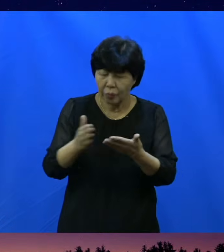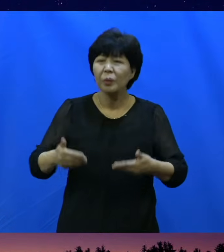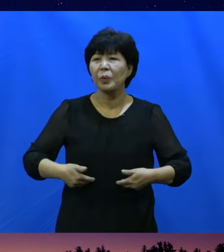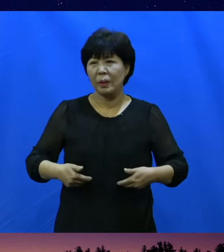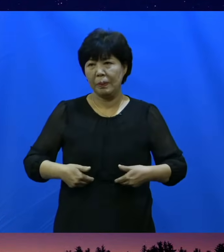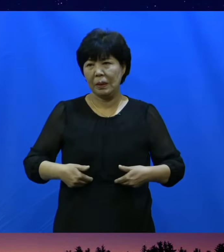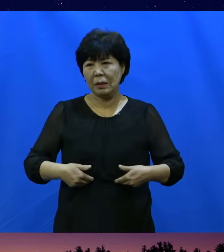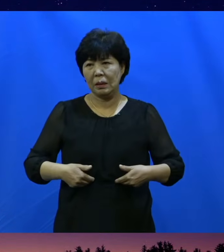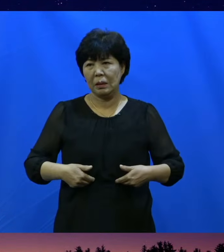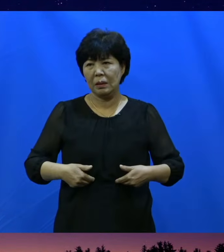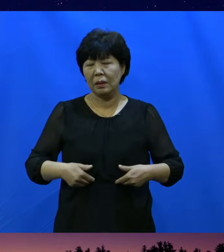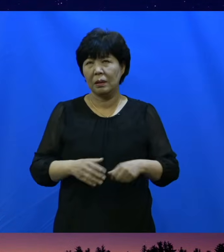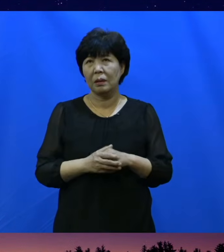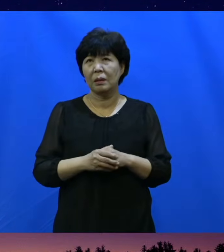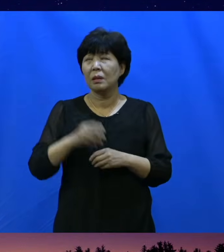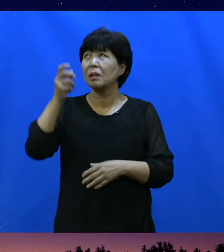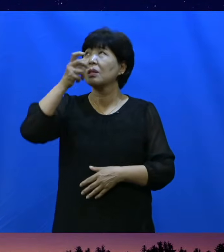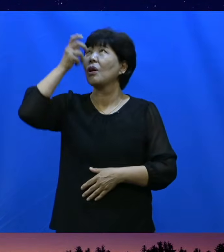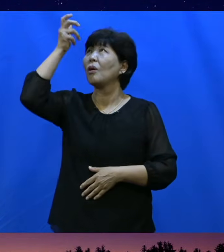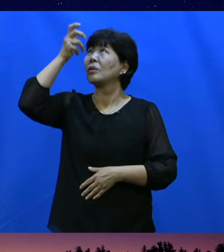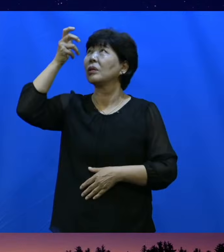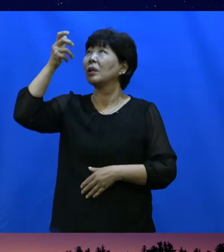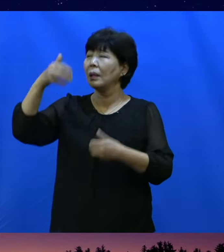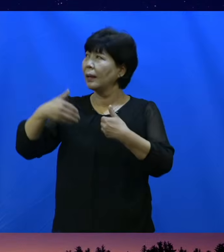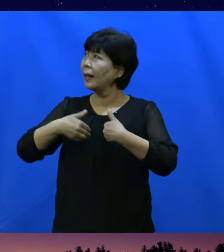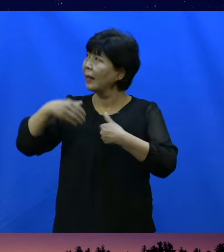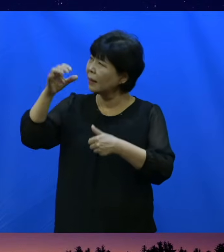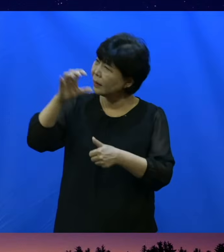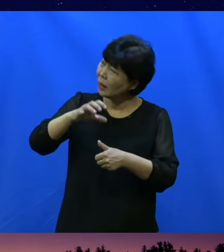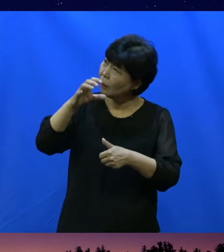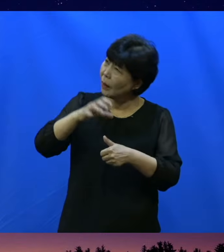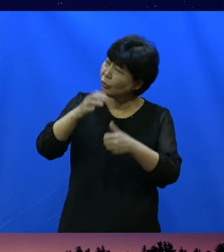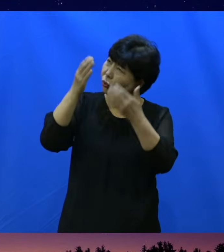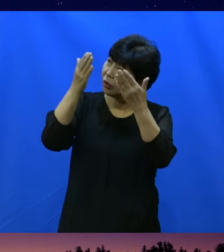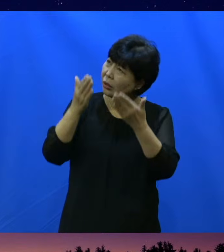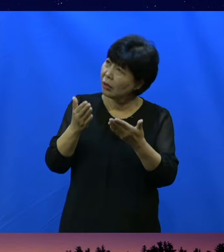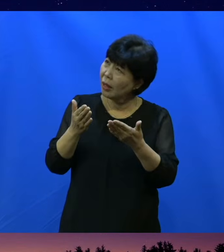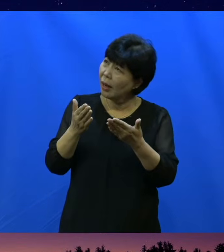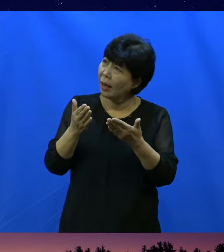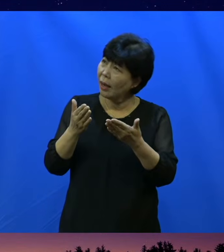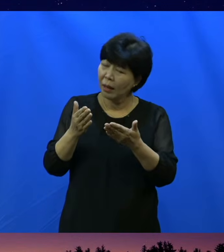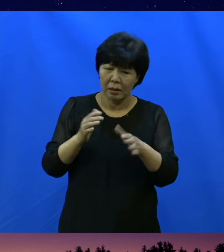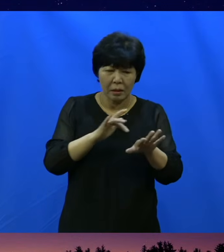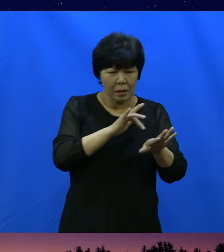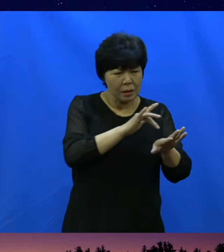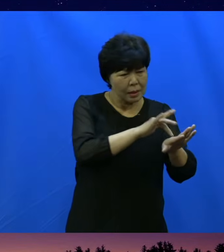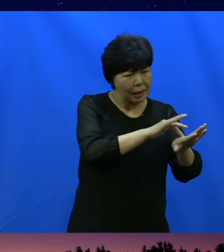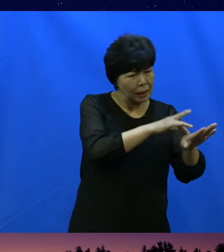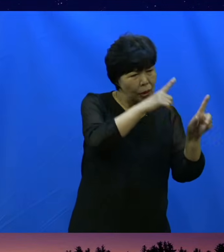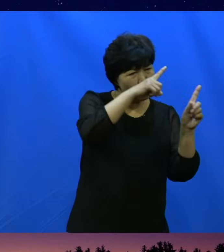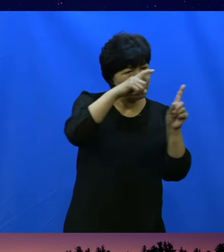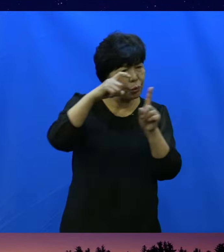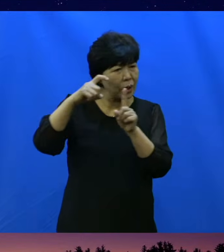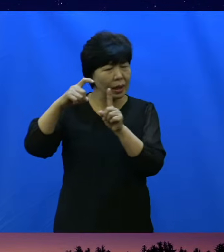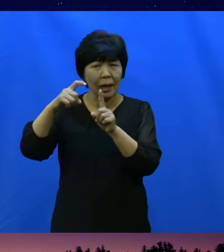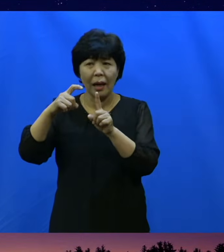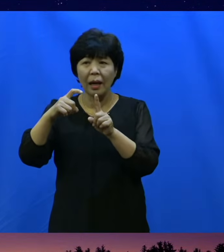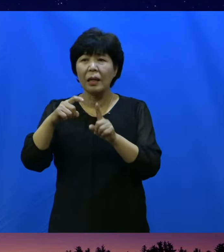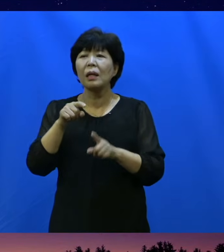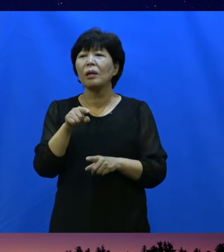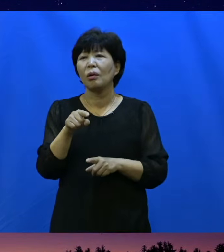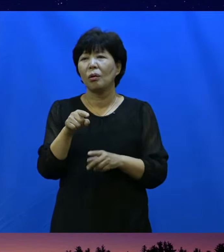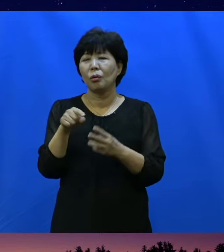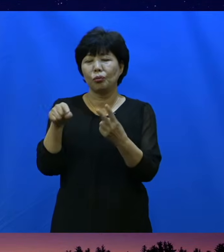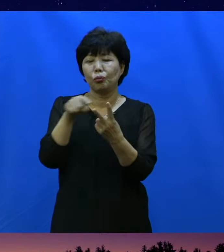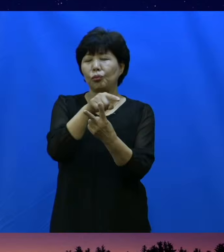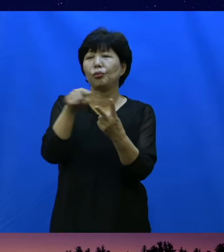건가? 아니면 성령이 나에게 책망하시는 건가? 이걸 구분해야 돼요, 여러분. 이게 굉장히 중요한